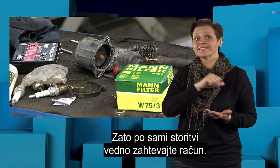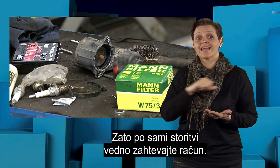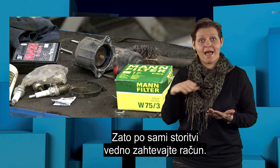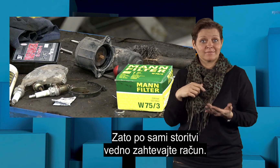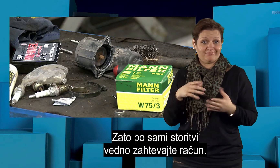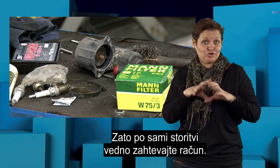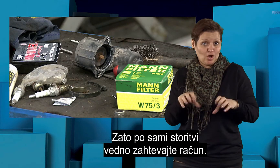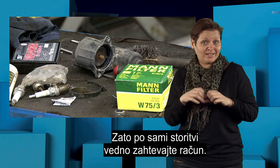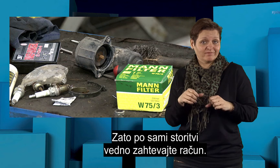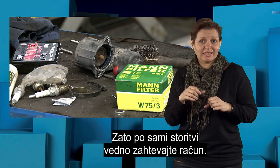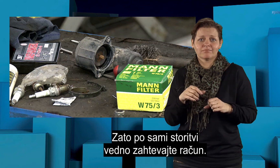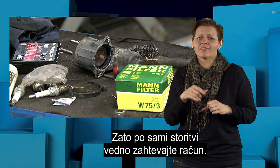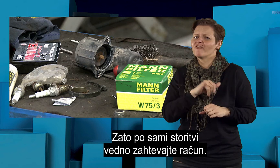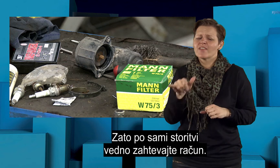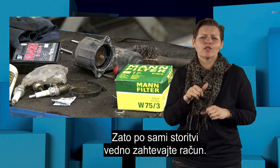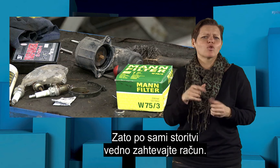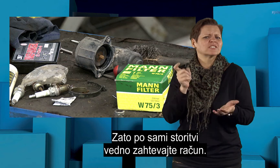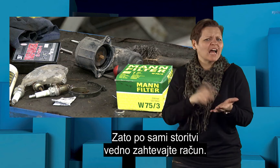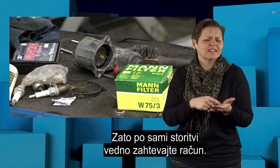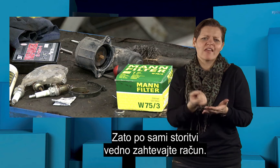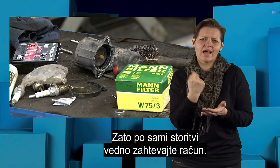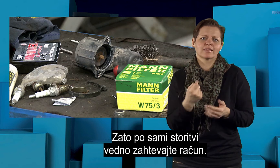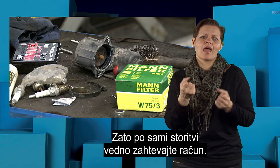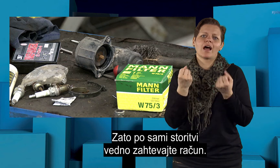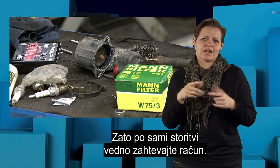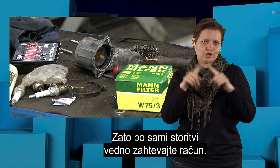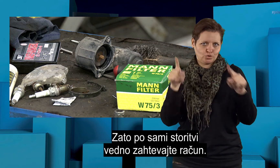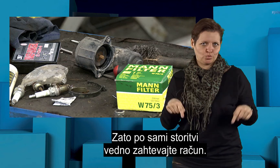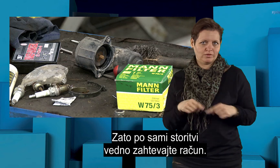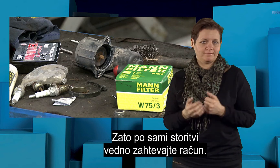po sami storitvi vedno zahtevajte račun.